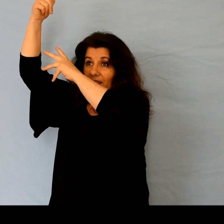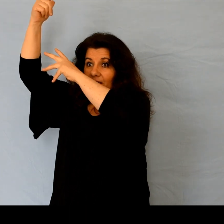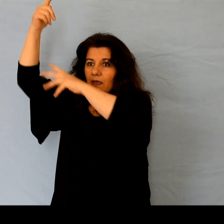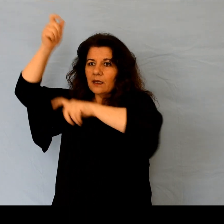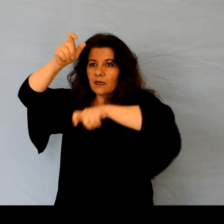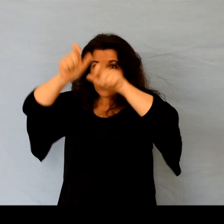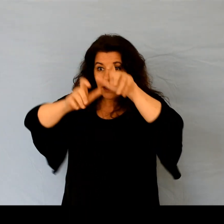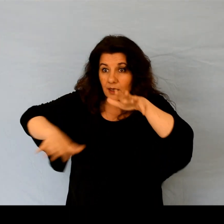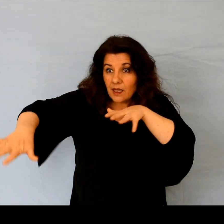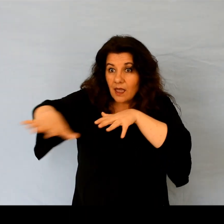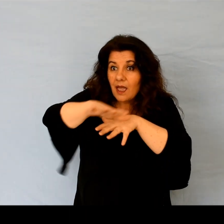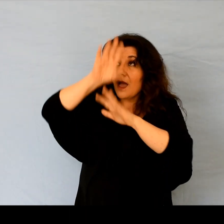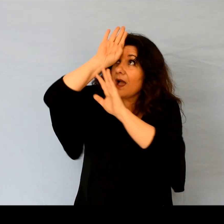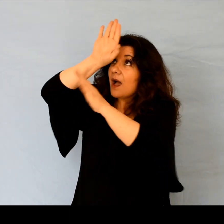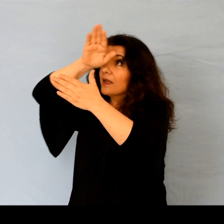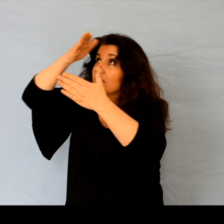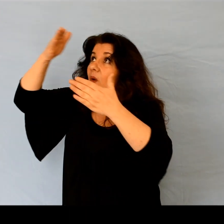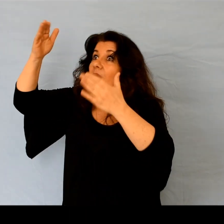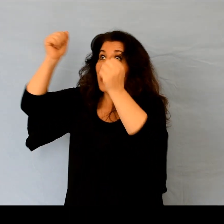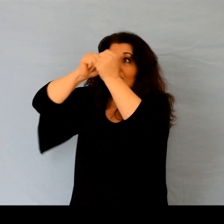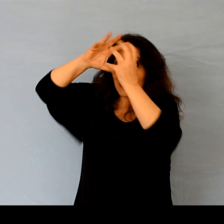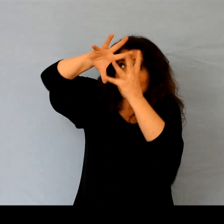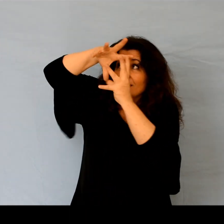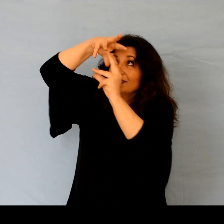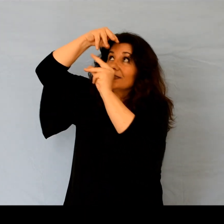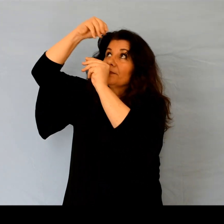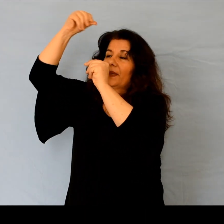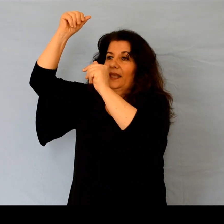c'est en esprit et vérité qu'ils doivent l'adorer. »